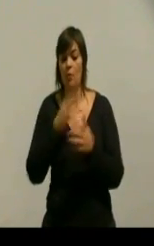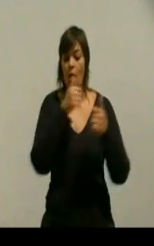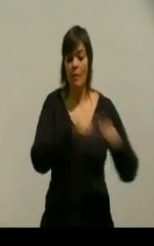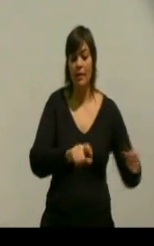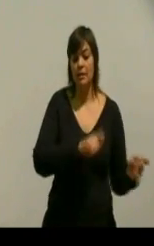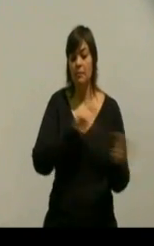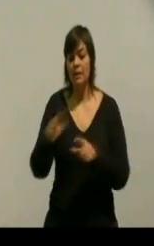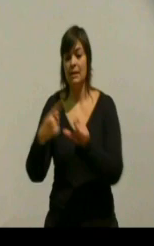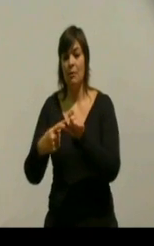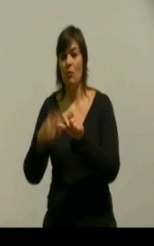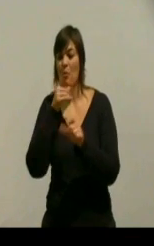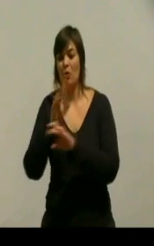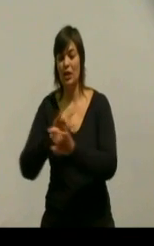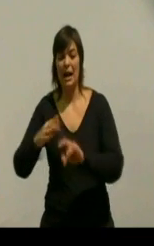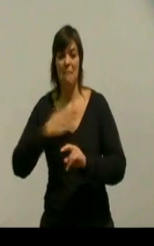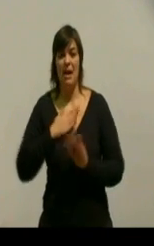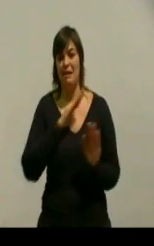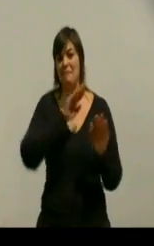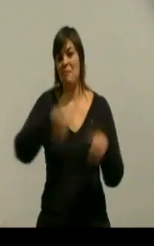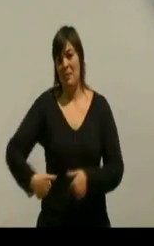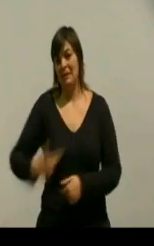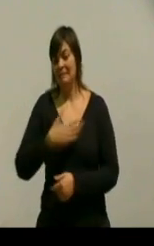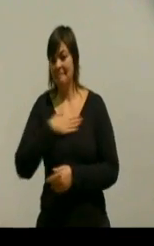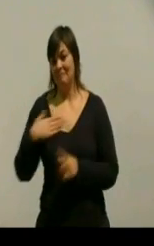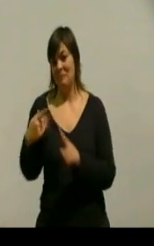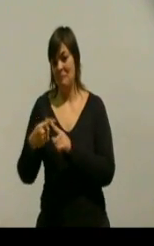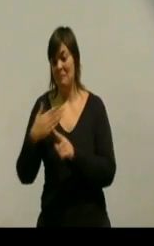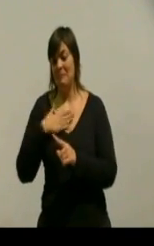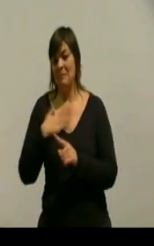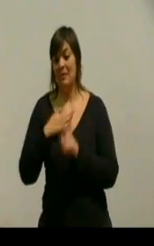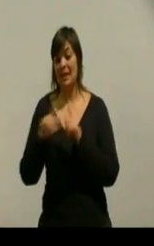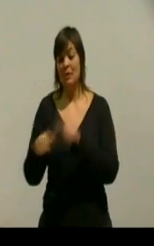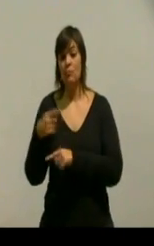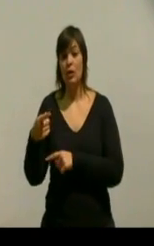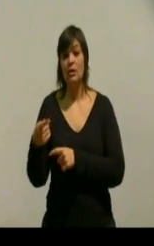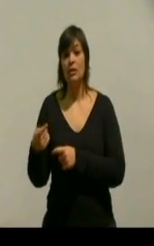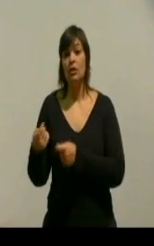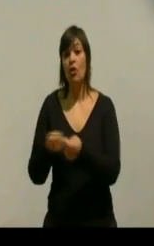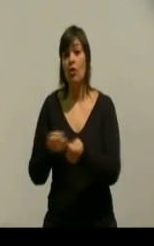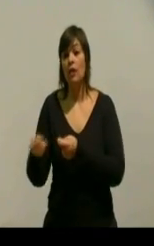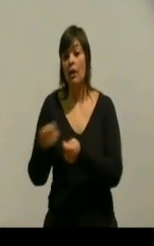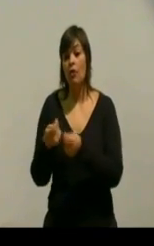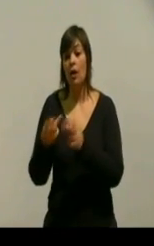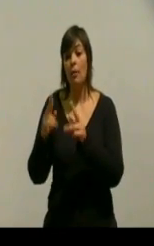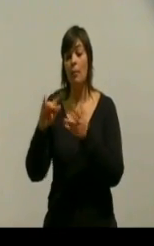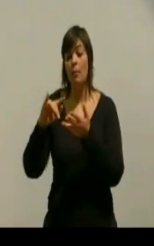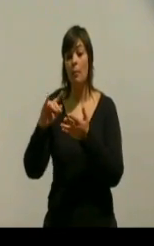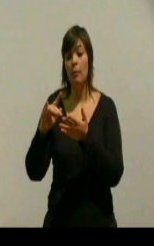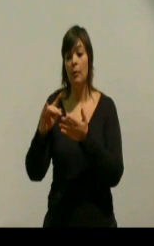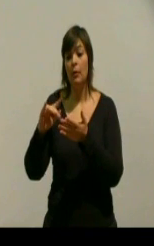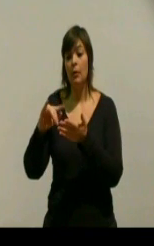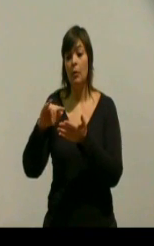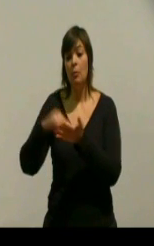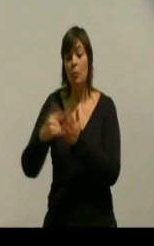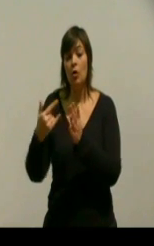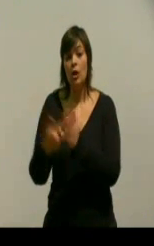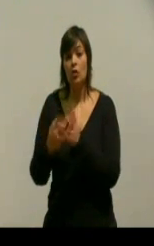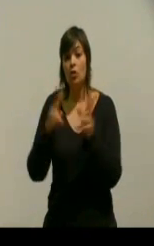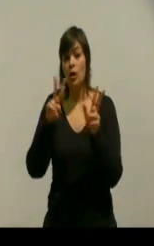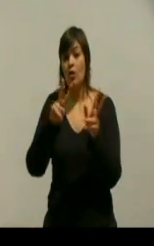a mi tierra. A continuación fui colaboradora en un proyecto de innovación educativa, utilizando